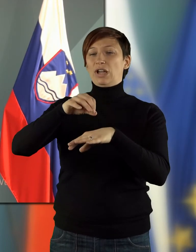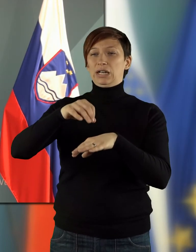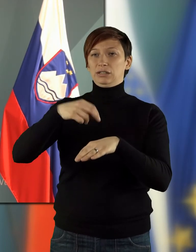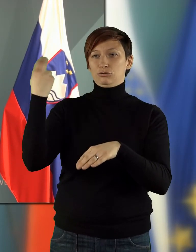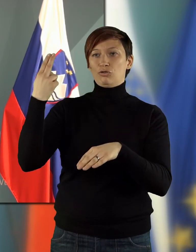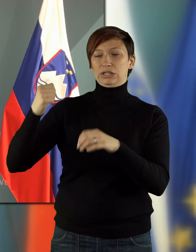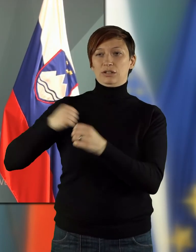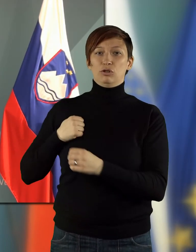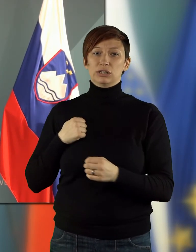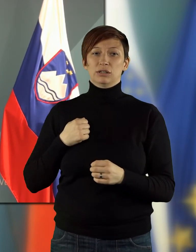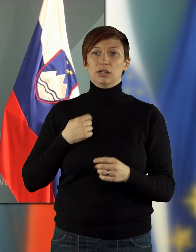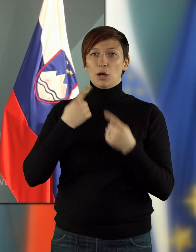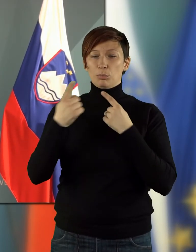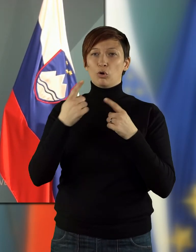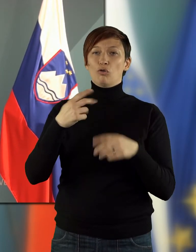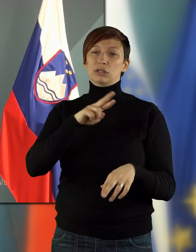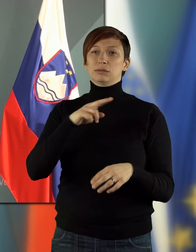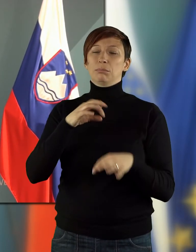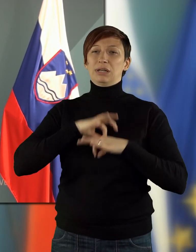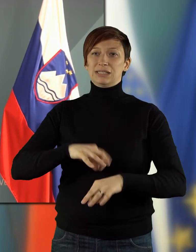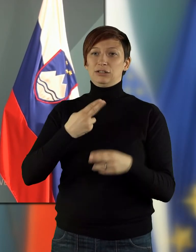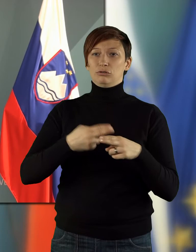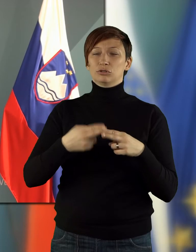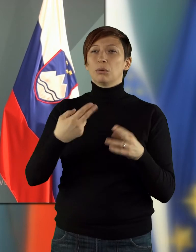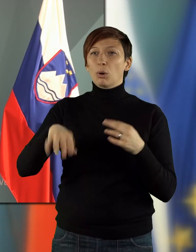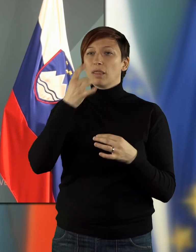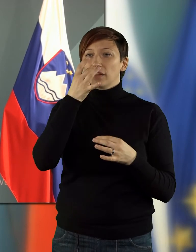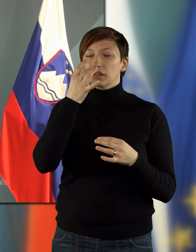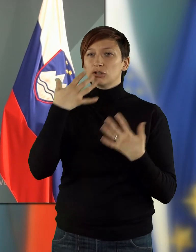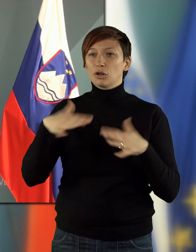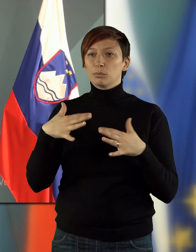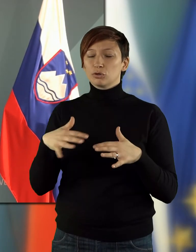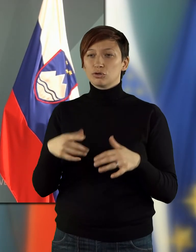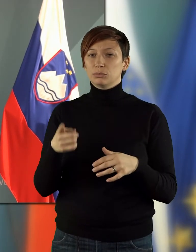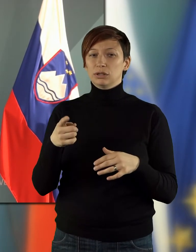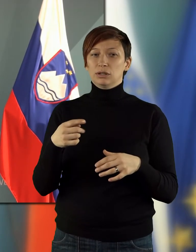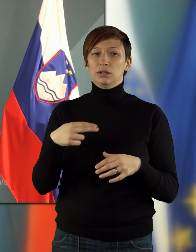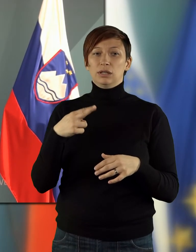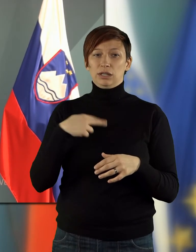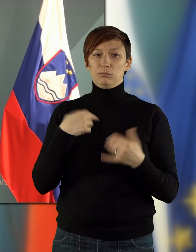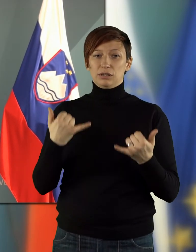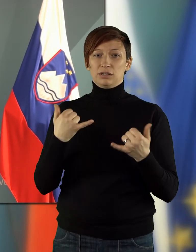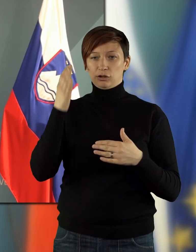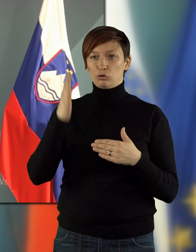poveljniku. In razgovor z predsednikom države, da mu podrobneje obrazložim